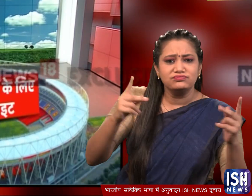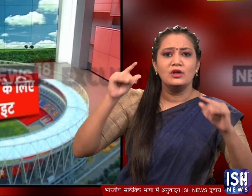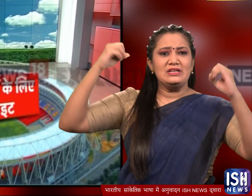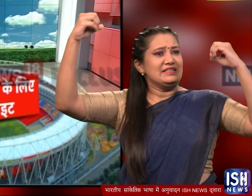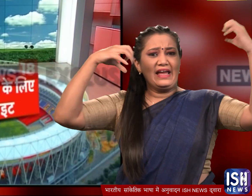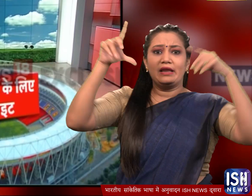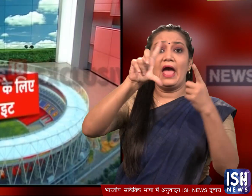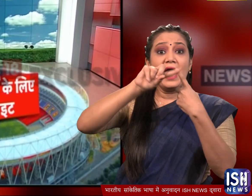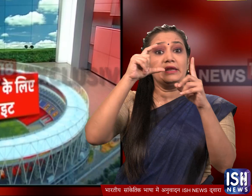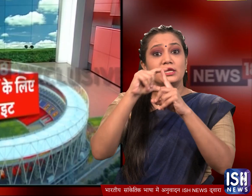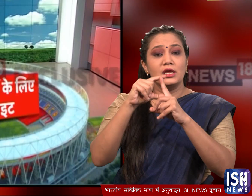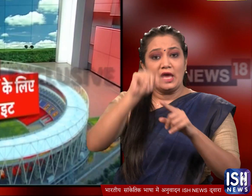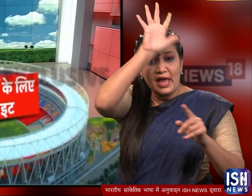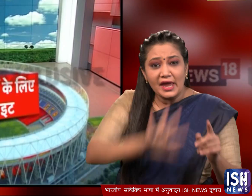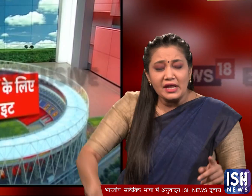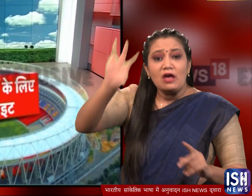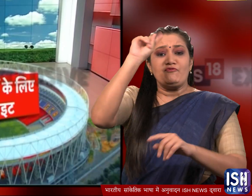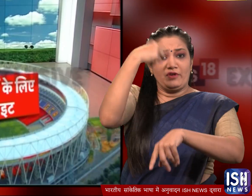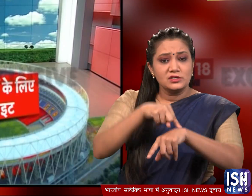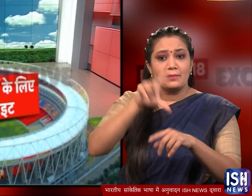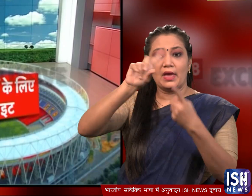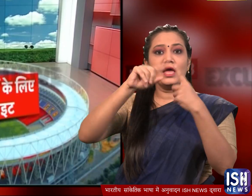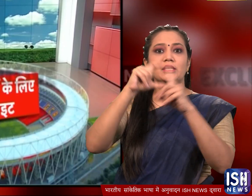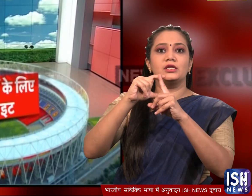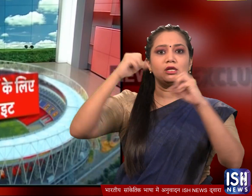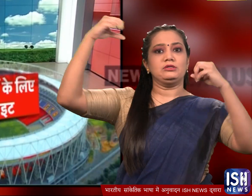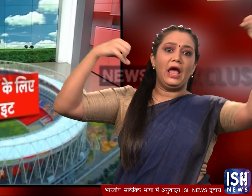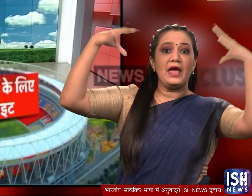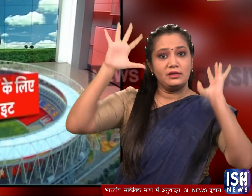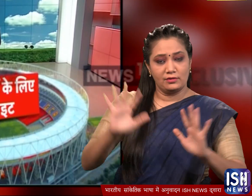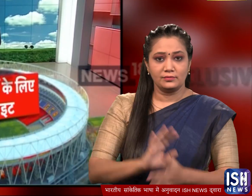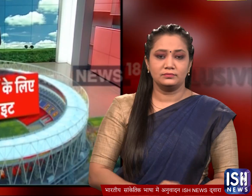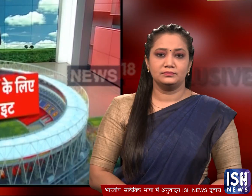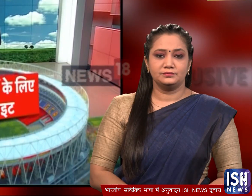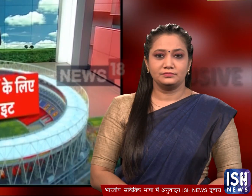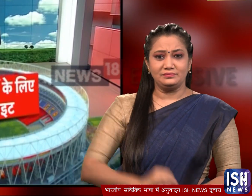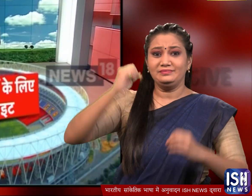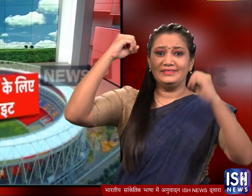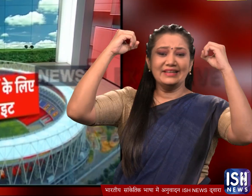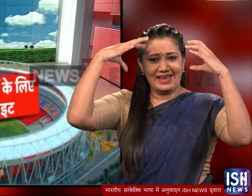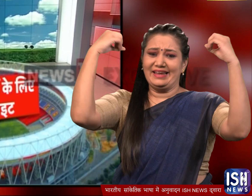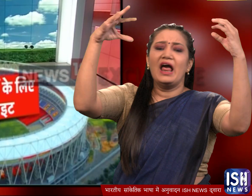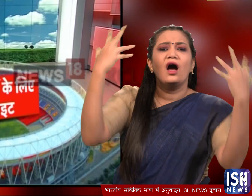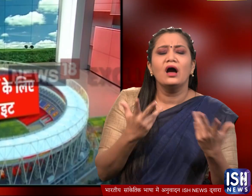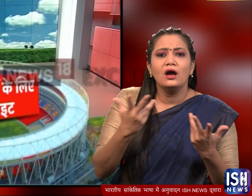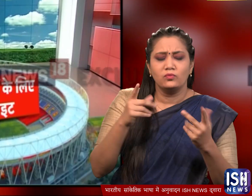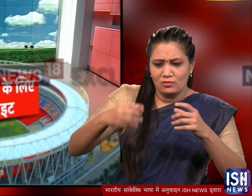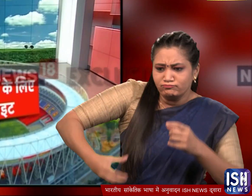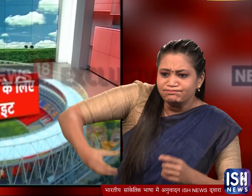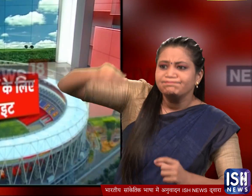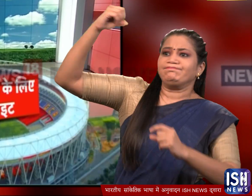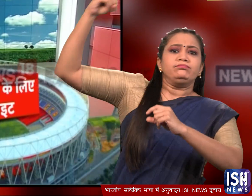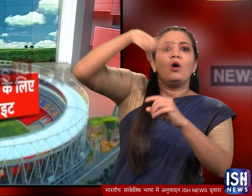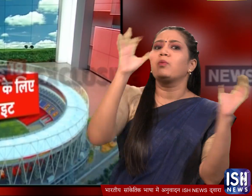लगाई गई हैं। देश का ये पहला स्टेडियम है जहां क्रिकेट मैच एलईडी लाइट में खेले जा सकेंगे। इन लाइटों को लगाने के लिए